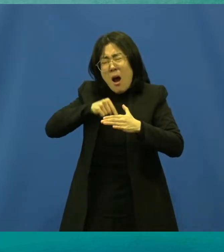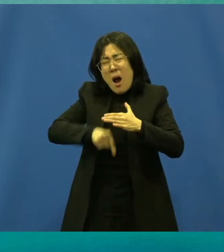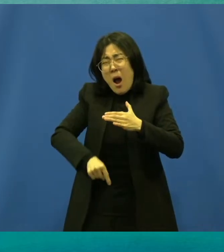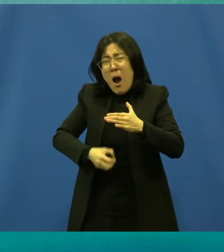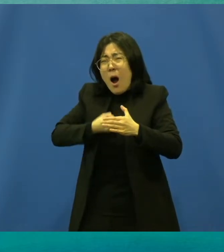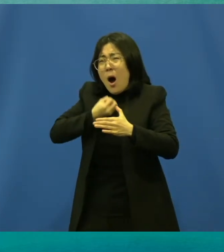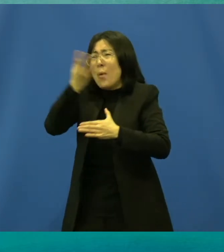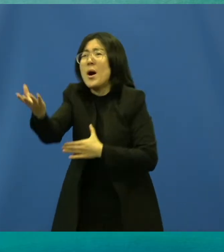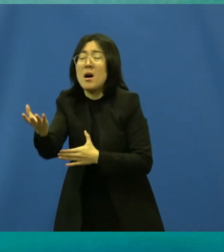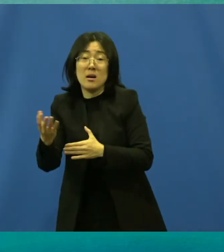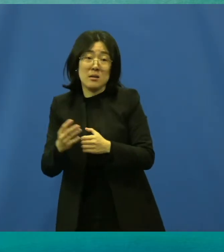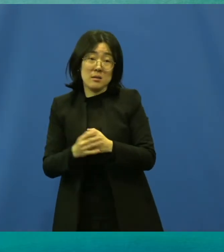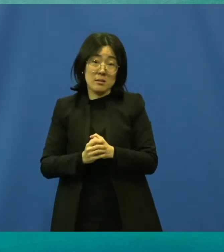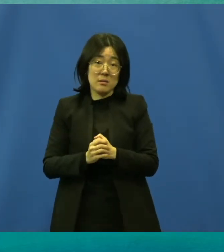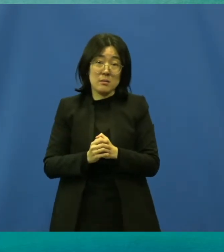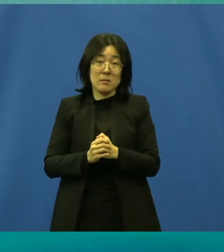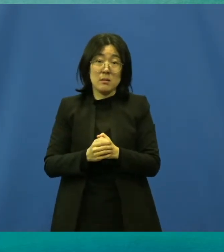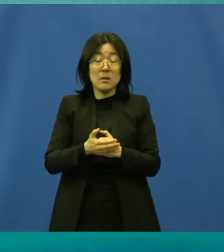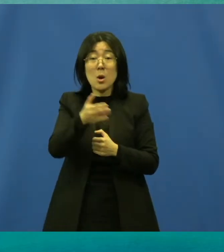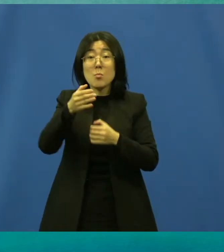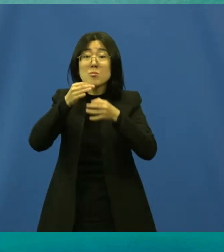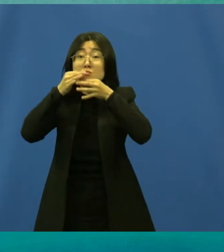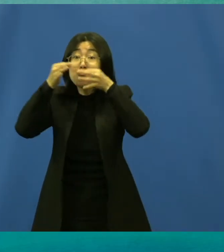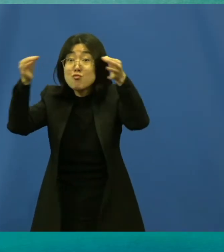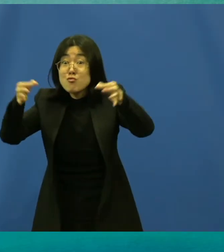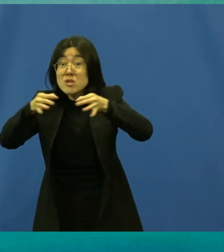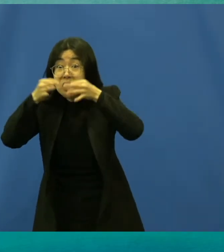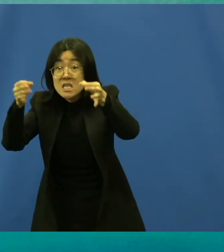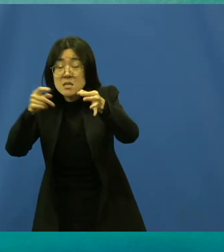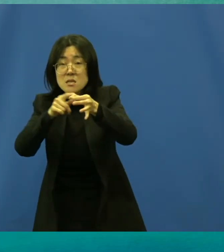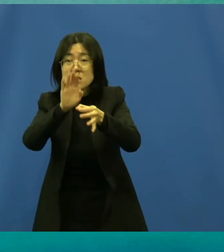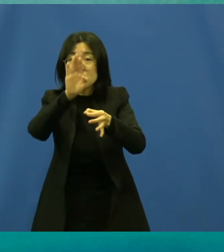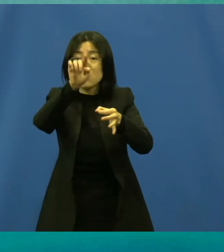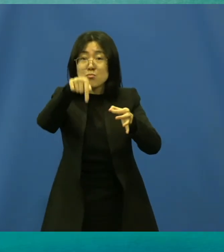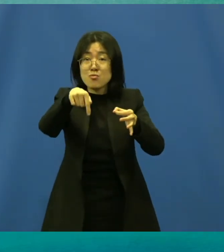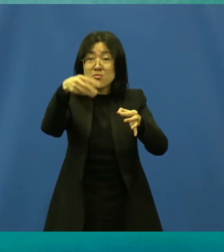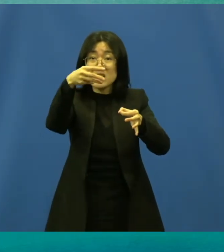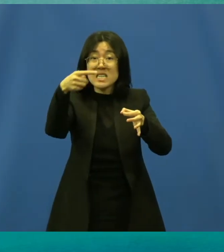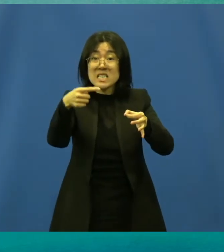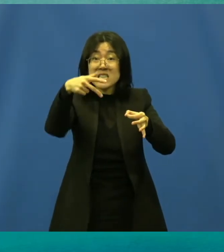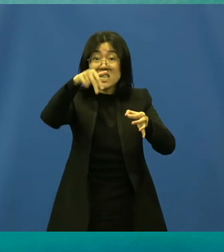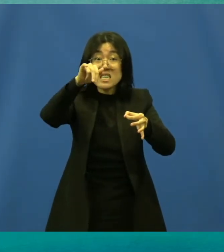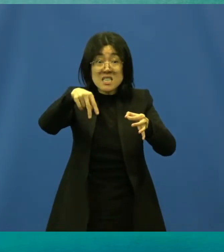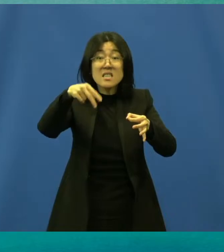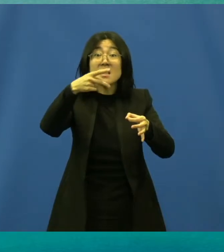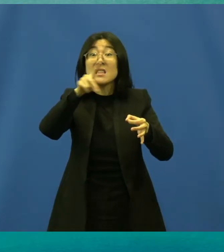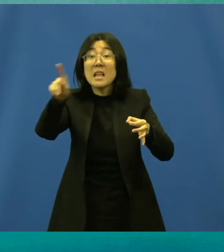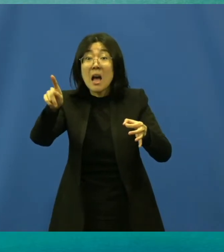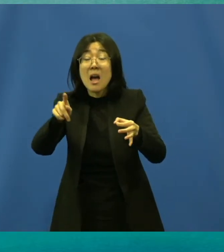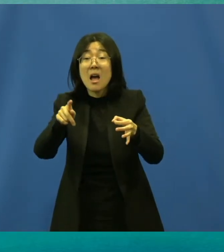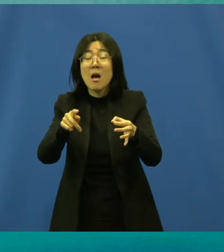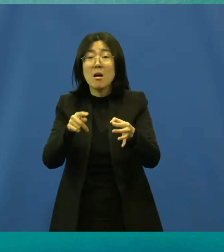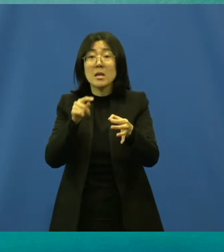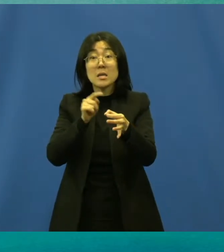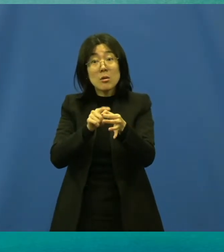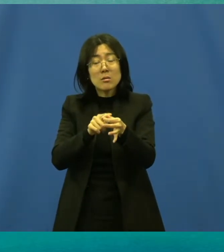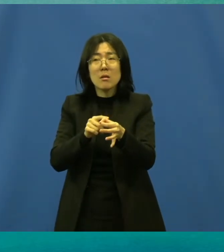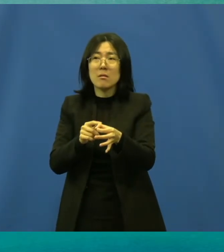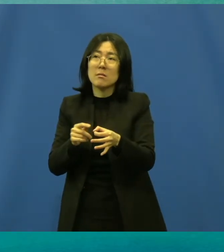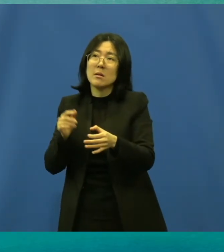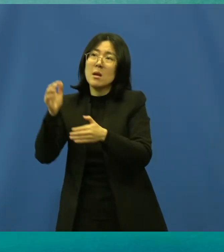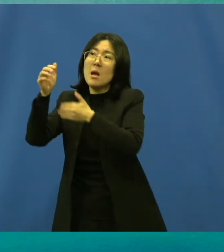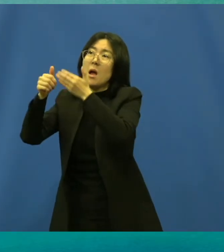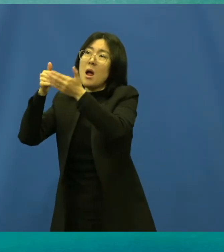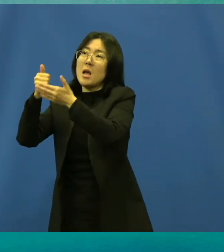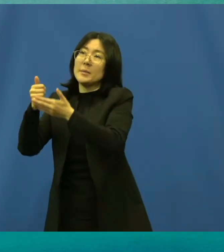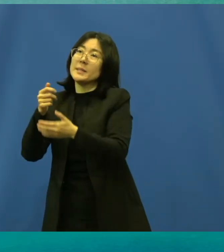여러분, 부르짖는 기도는 가벼운 기도가 아닙니다. 하나님께 등을 돌리고 도망하던 그가 이제 하나님께 매어